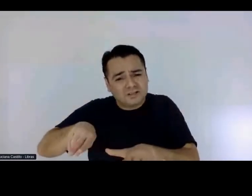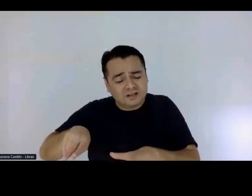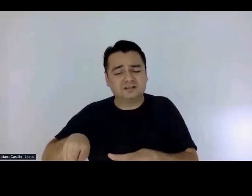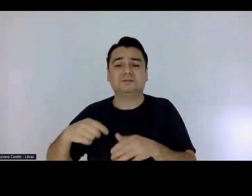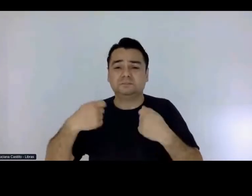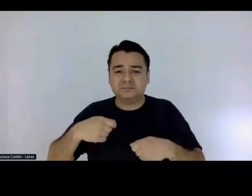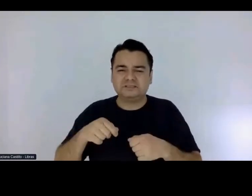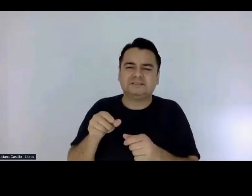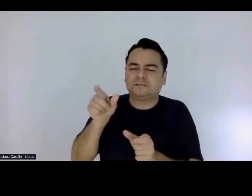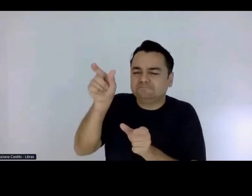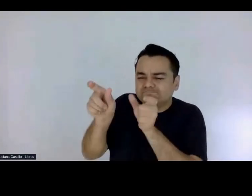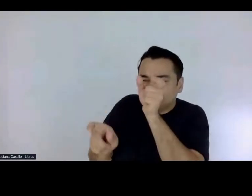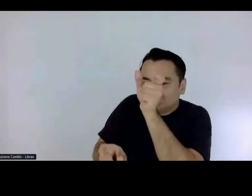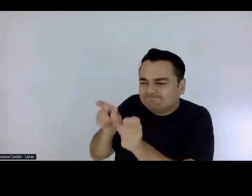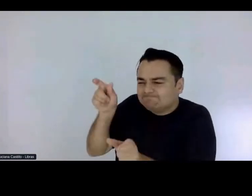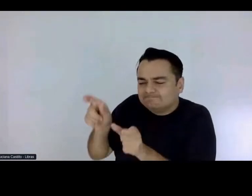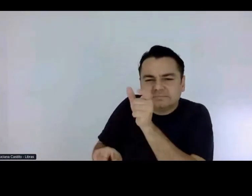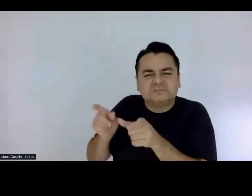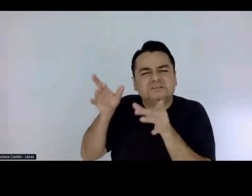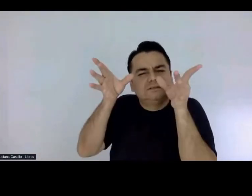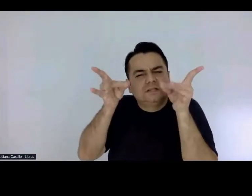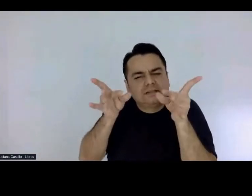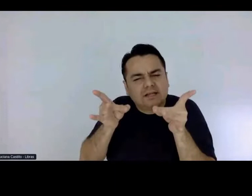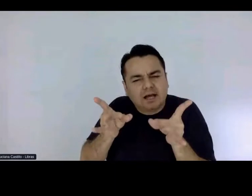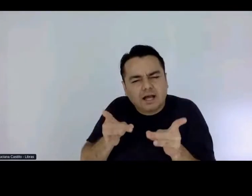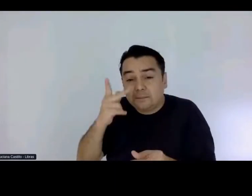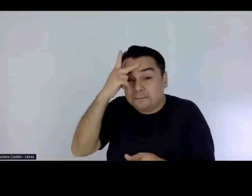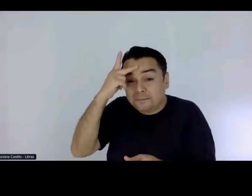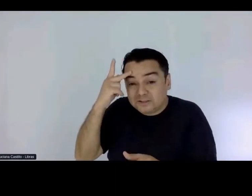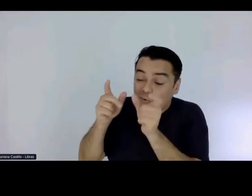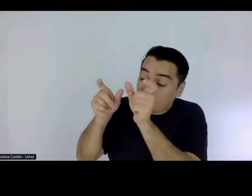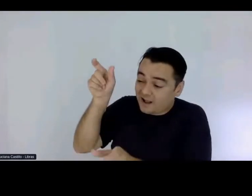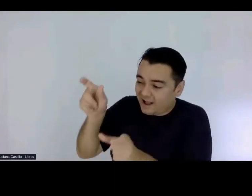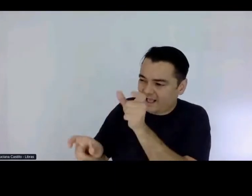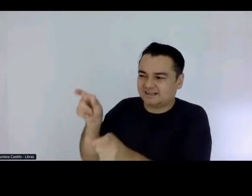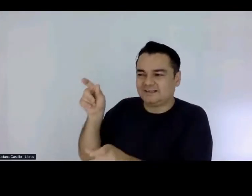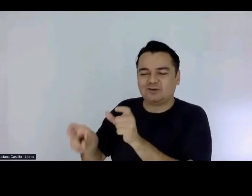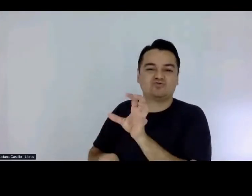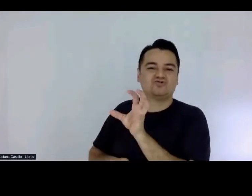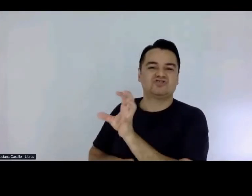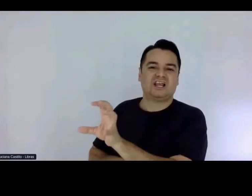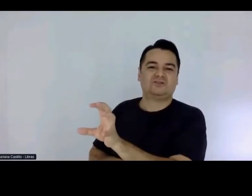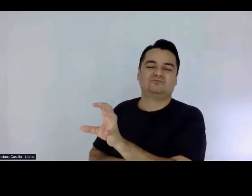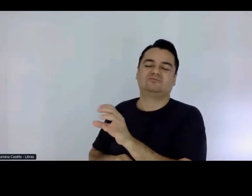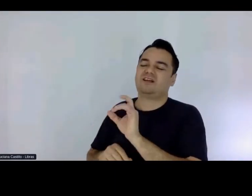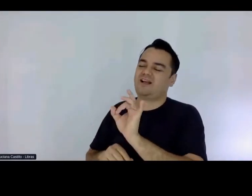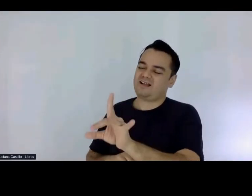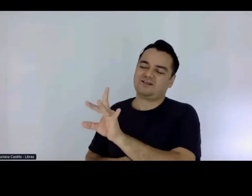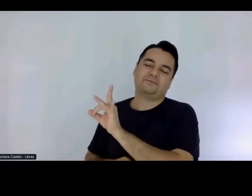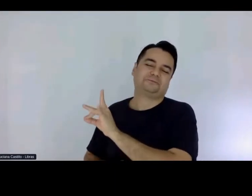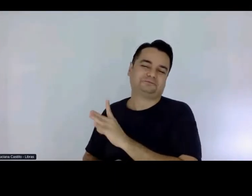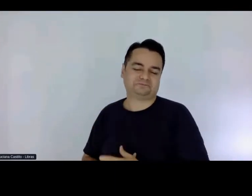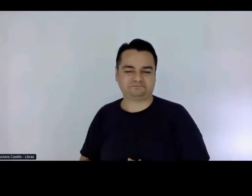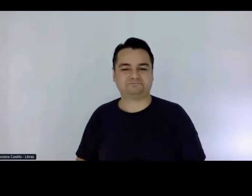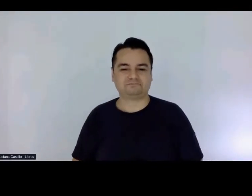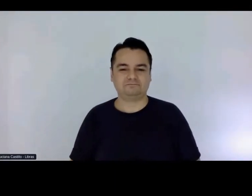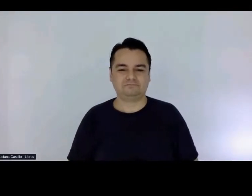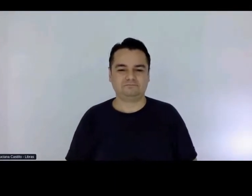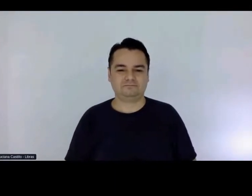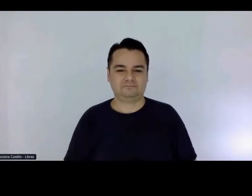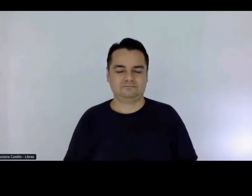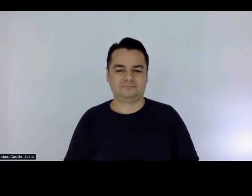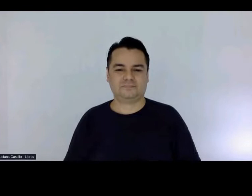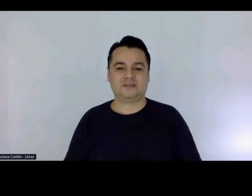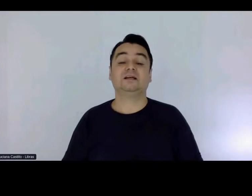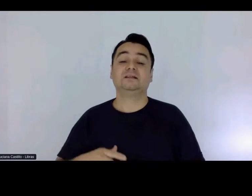suas nuances, cada uma, do jeitinho que elas são. E ela, assim, tem